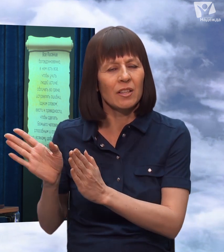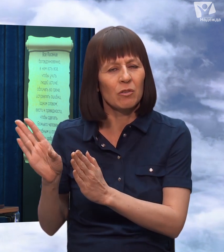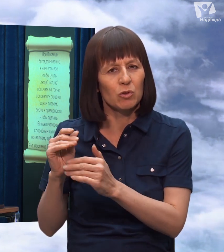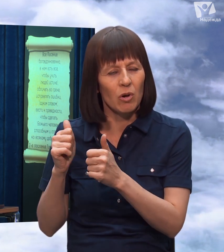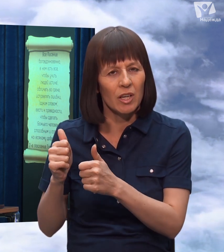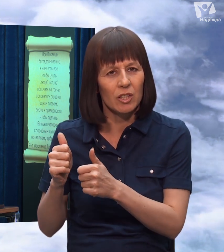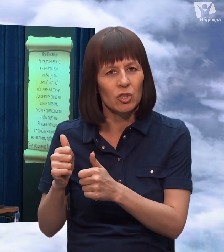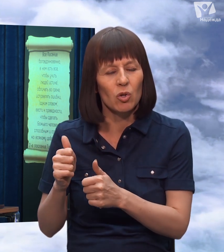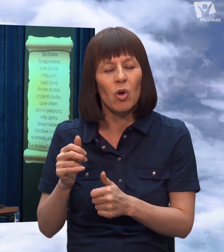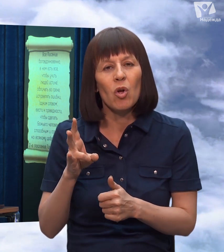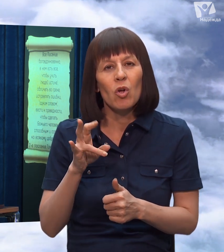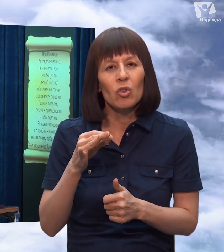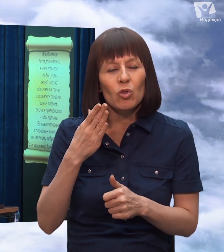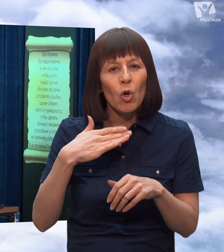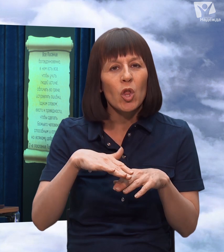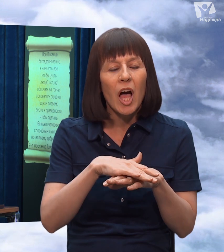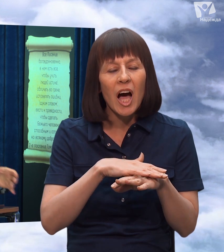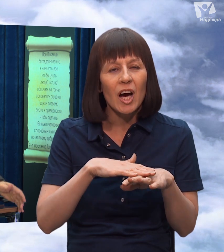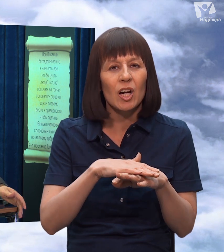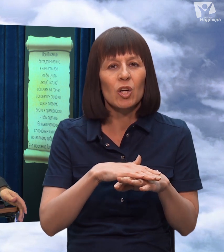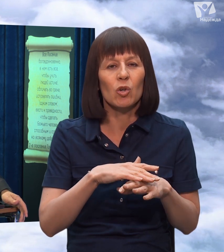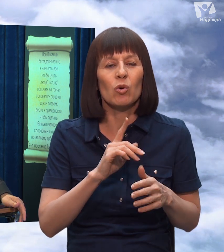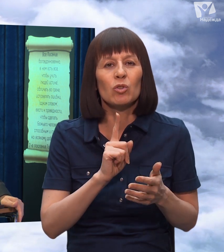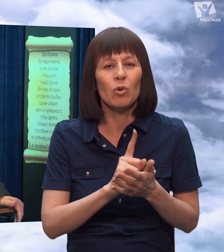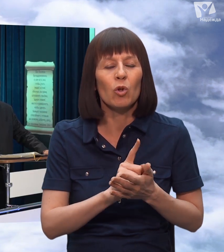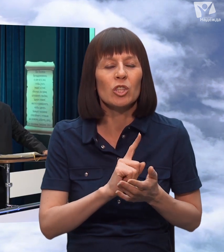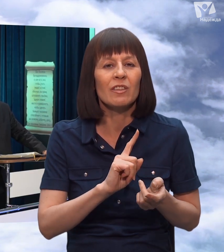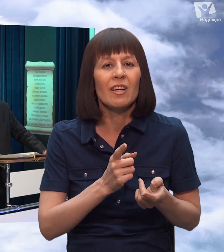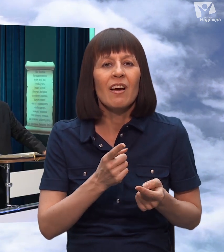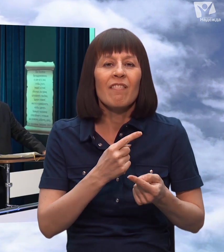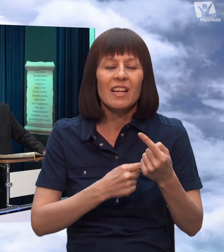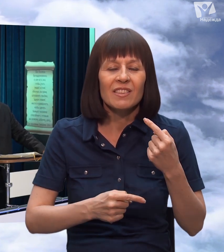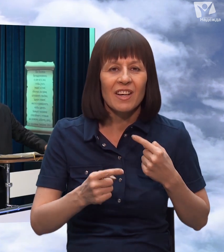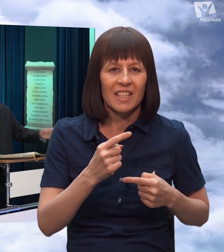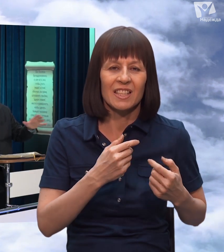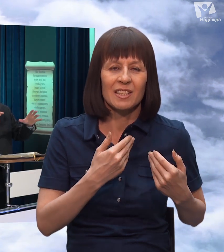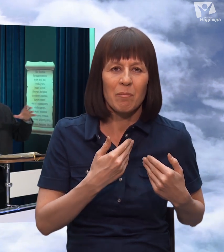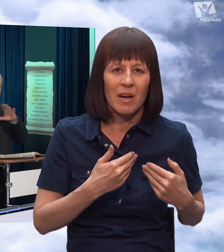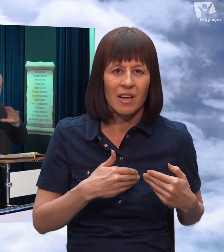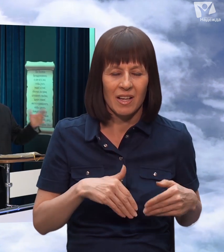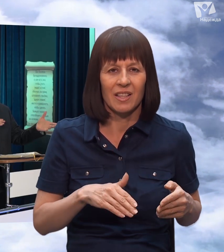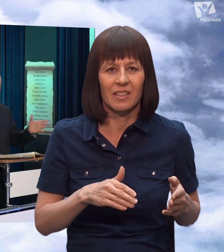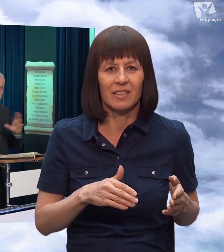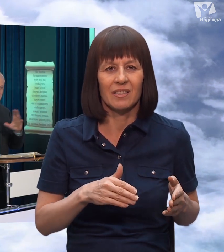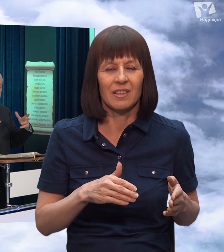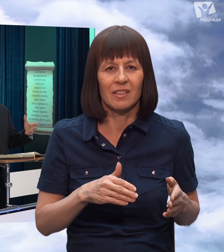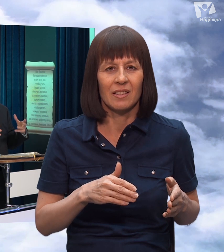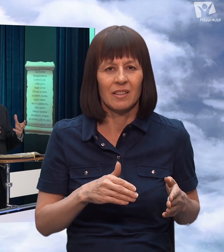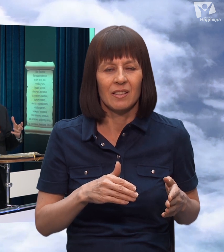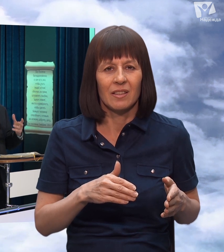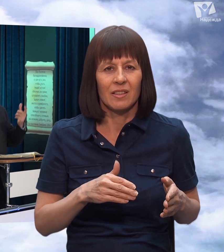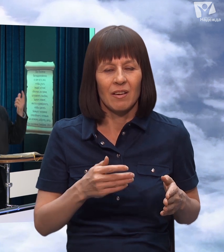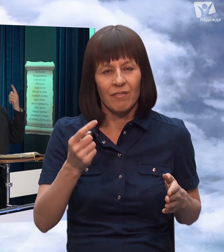иногда поколение то есть это вот как вы говорите то можно быстро тихий ход времени переставить убрать поменять